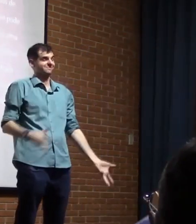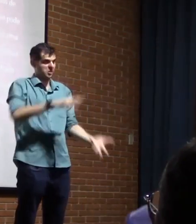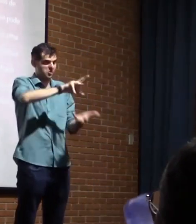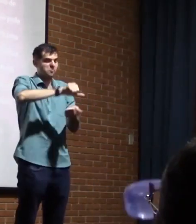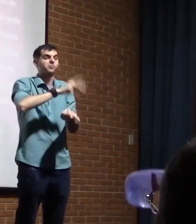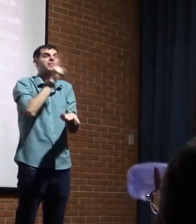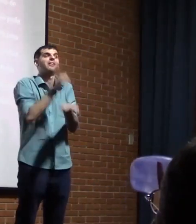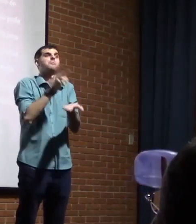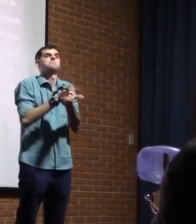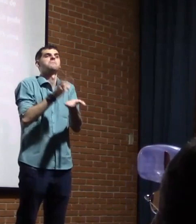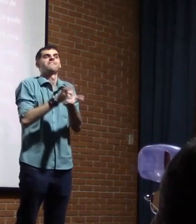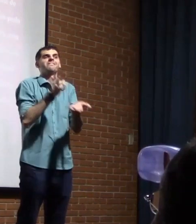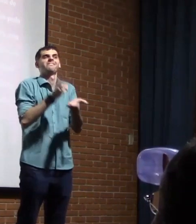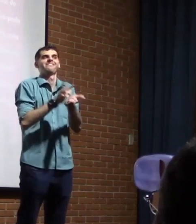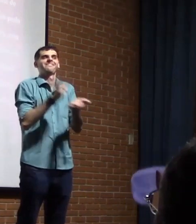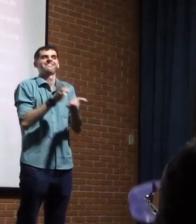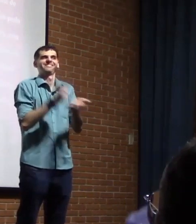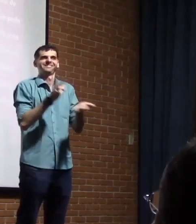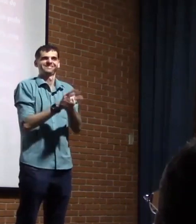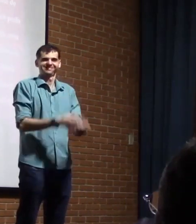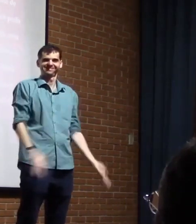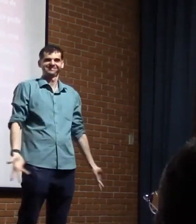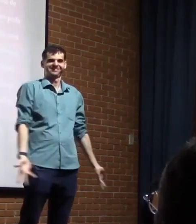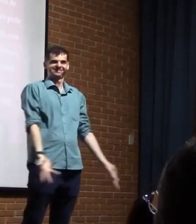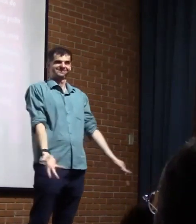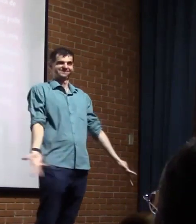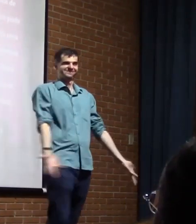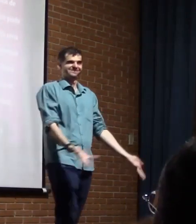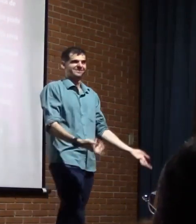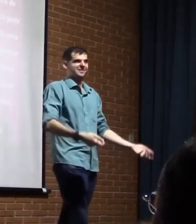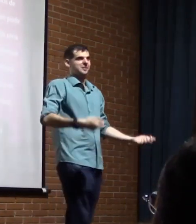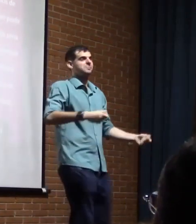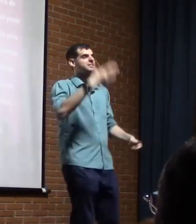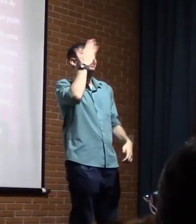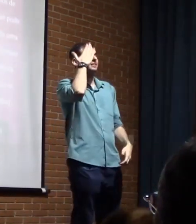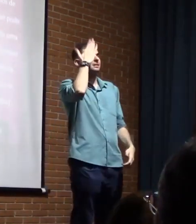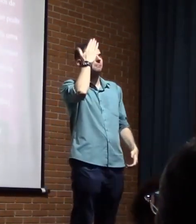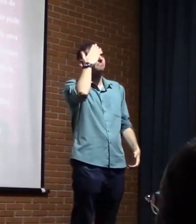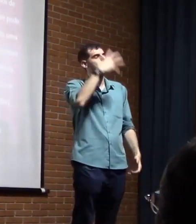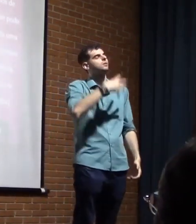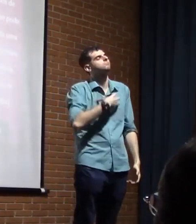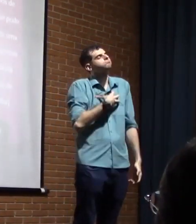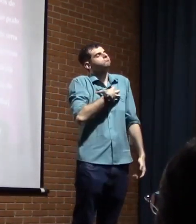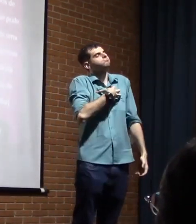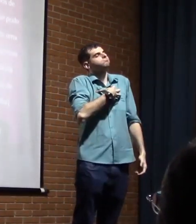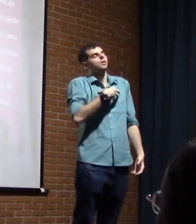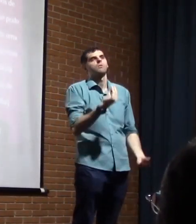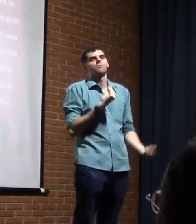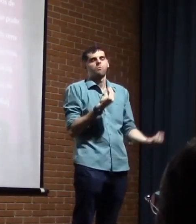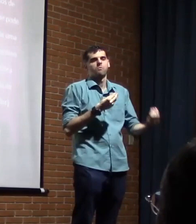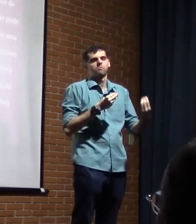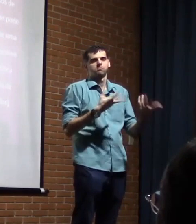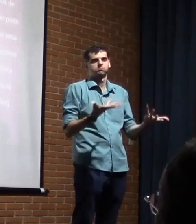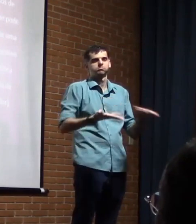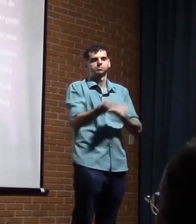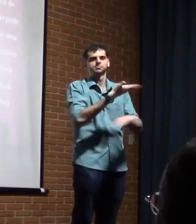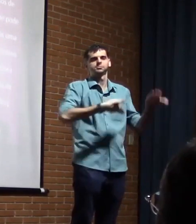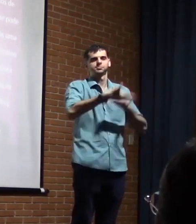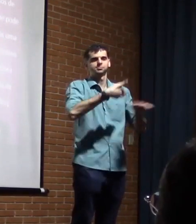ouvinte e o mundo surdo, não existe essa divisão no mundo. Todos pertencem ao mesmo mundo, todos pertencem à mesma sociedade. Deve existir a igualdade